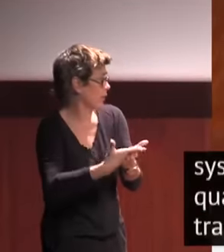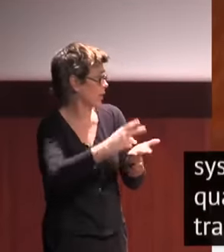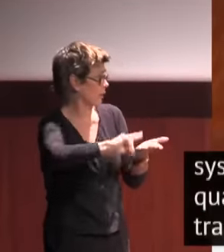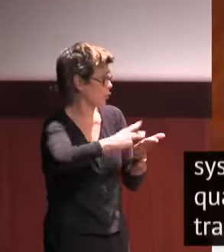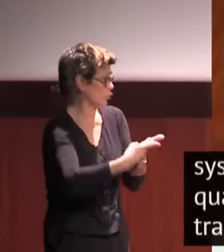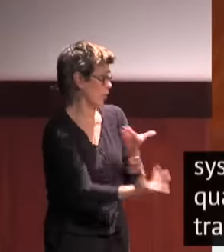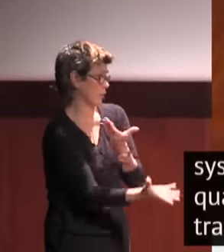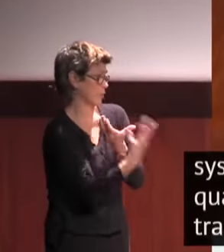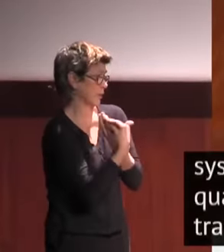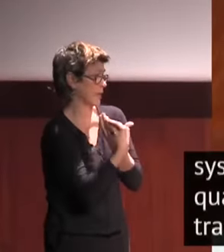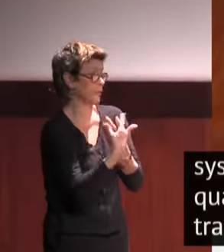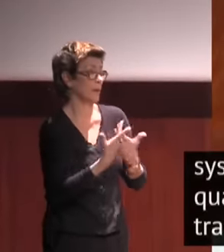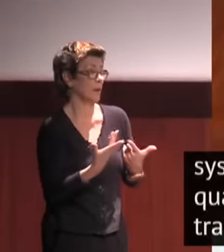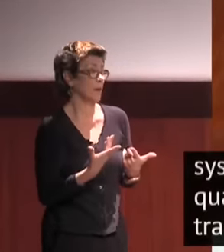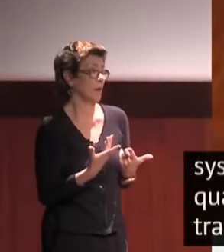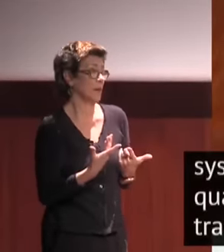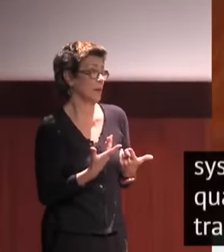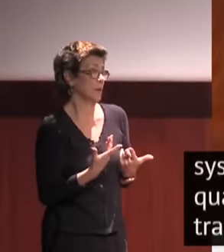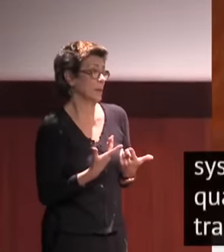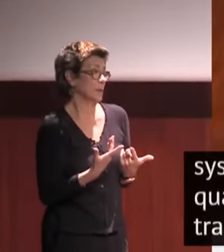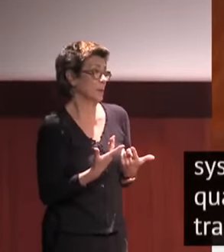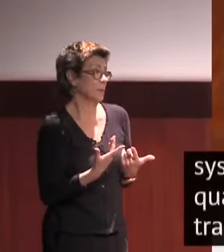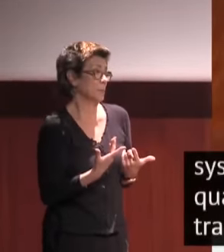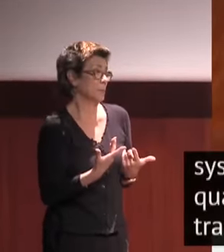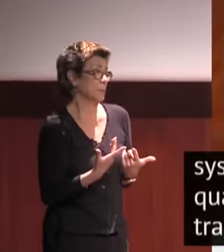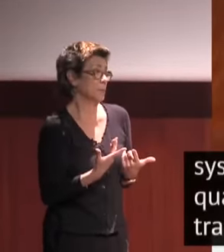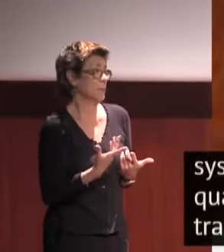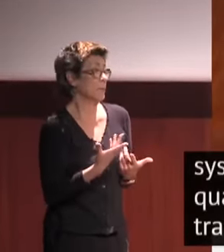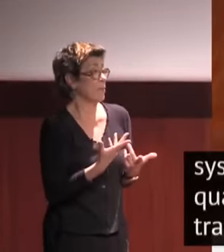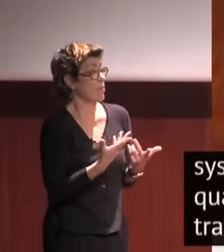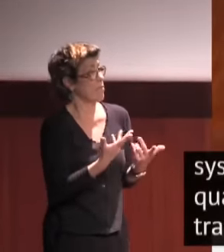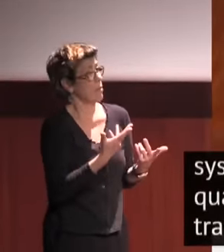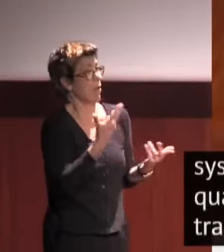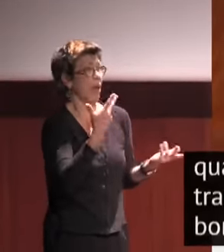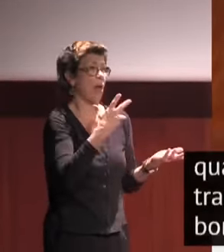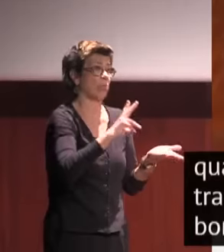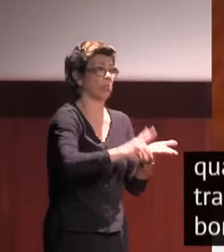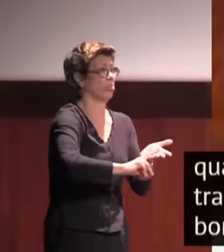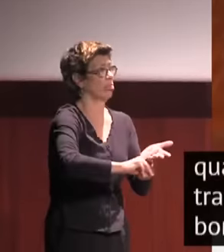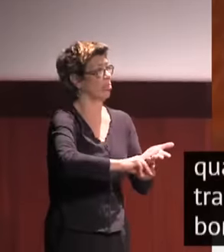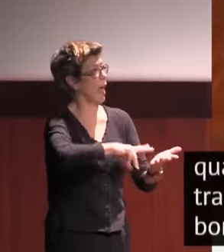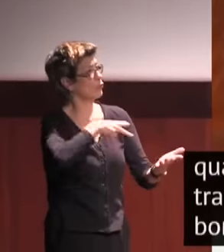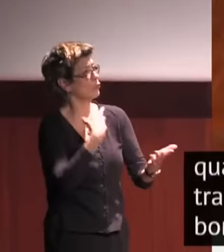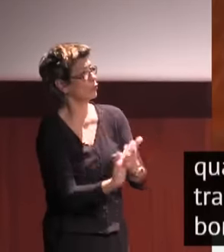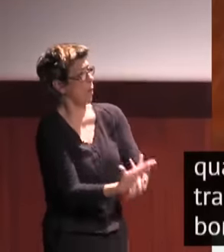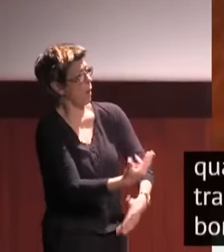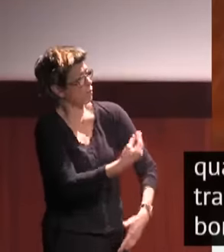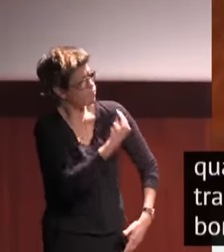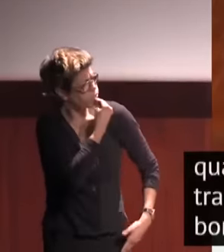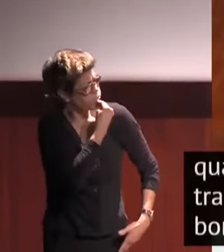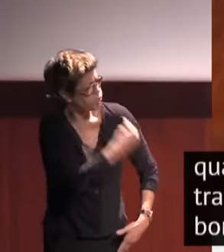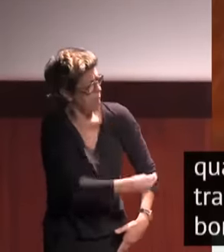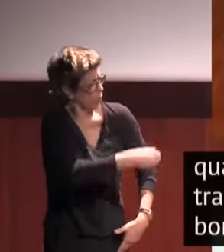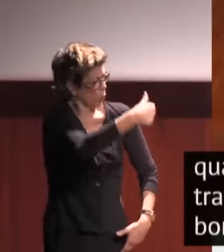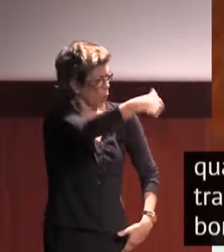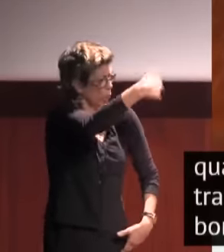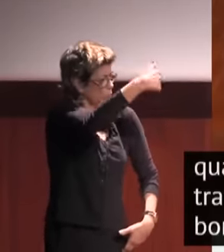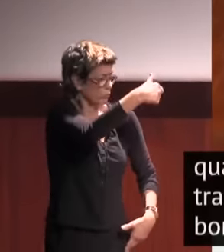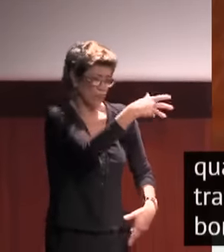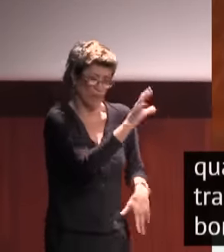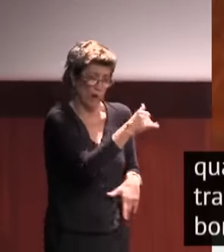On sait qu'il n'y a jamais une bonne traduction, mais qu'il y en a toujours plusieurs. Donc voilà,